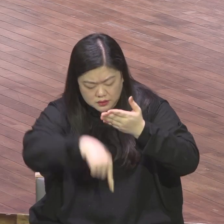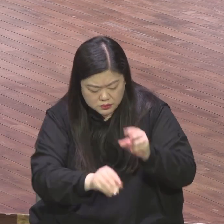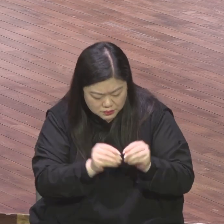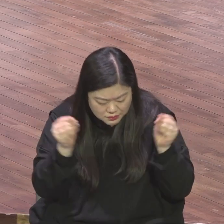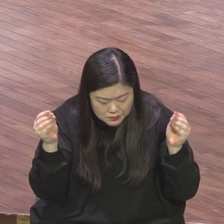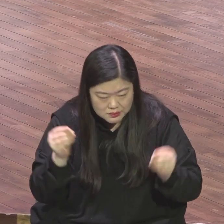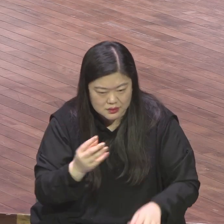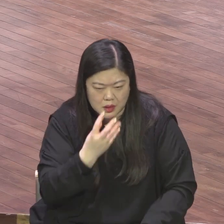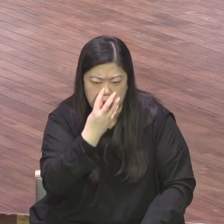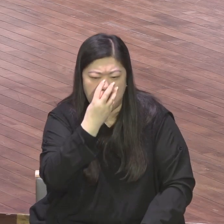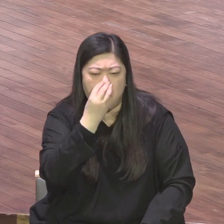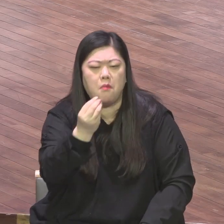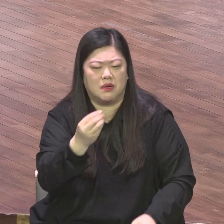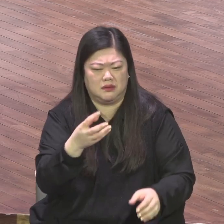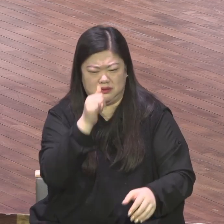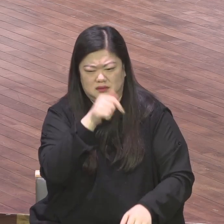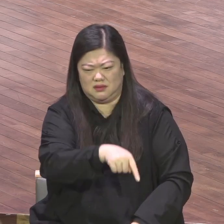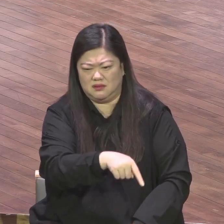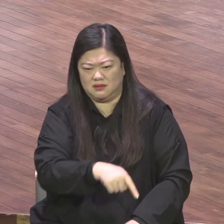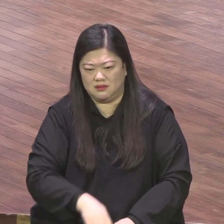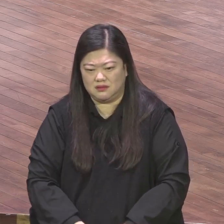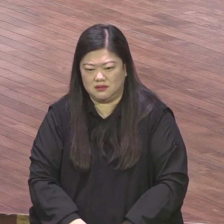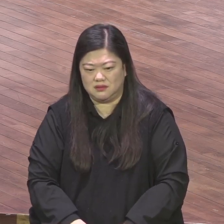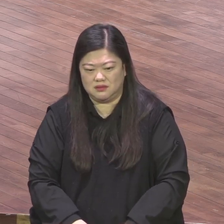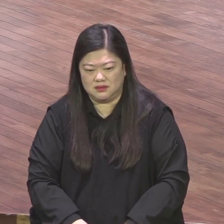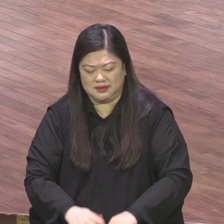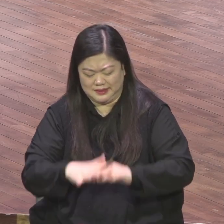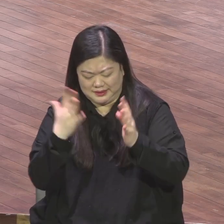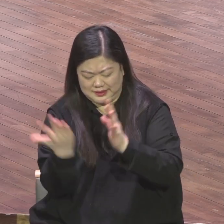부정적 생각이 딱 잡혀있어요.